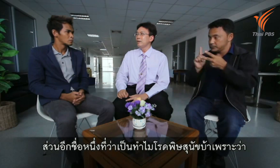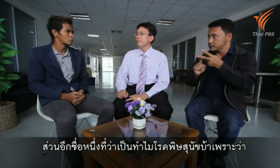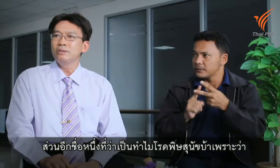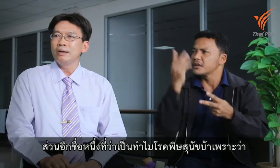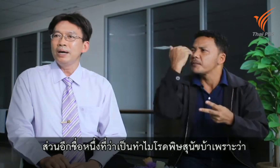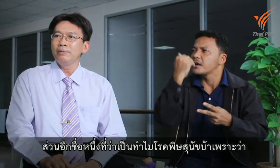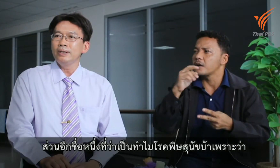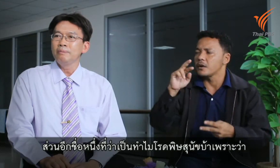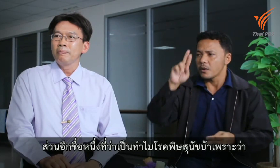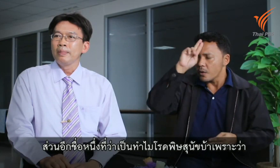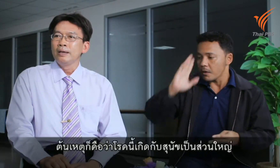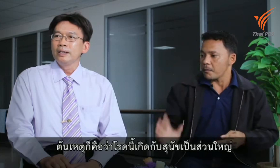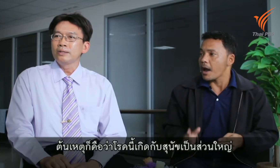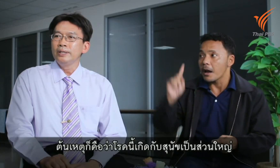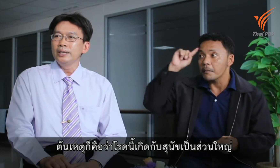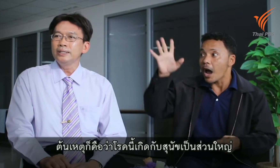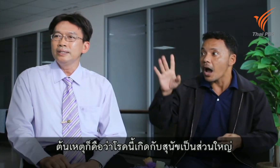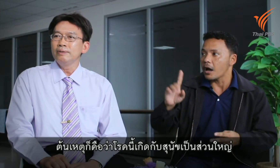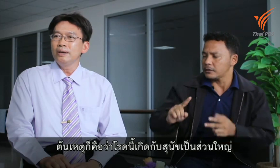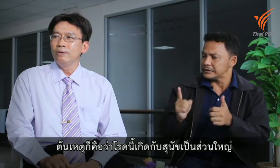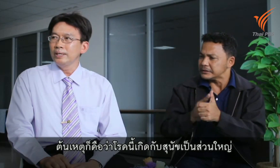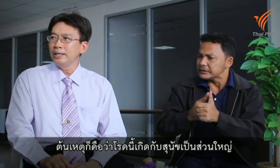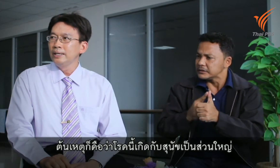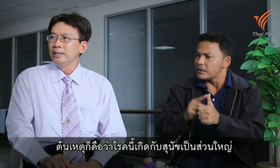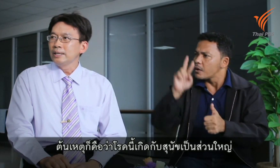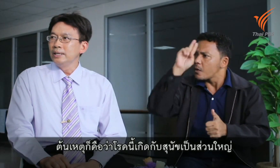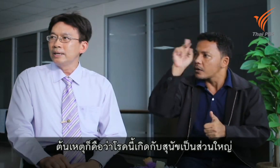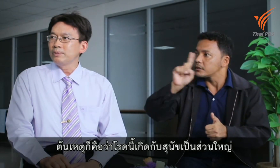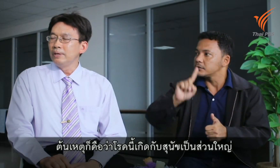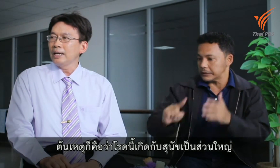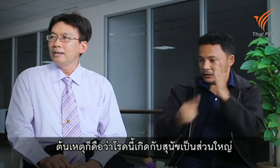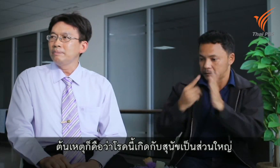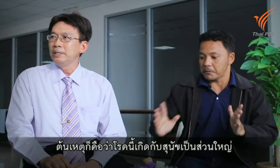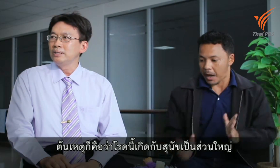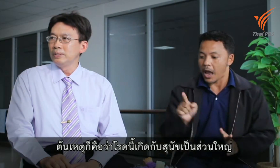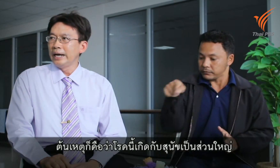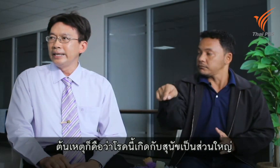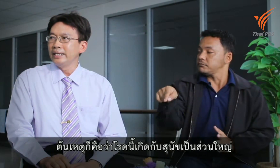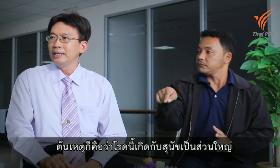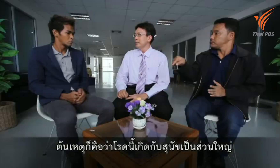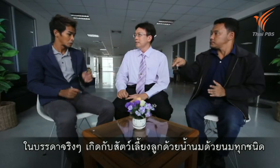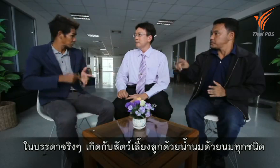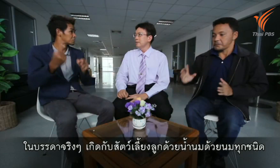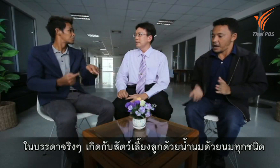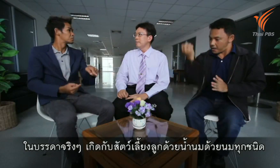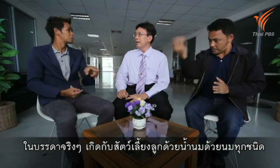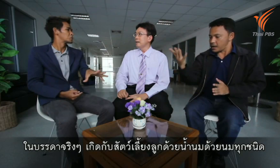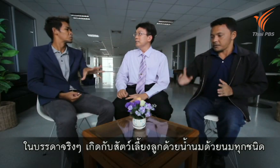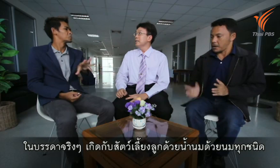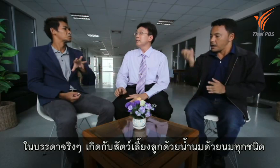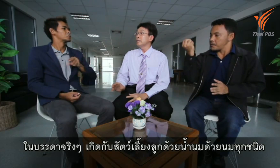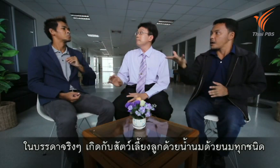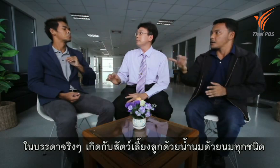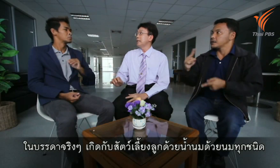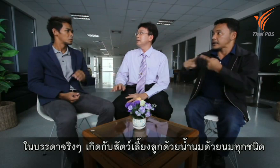ทำไมโรคพิษสุนัขบ้าเพราะว่าต้นเหตุก็คือว่าโรคนี้เกิดกับสุนัขเป็นส่วนใหญ่นะในบรรดา